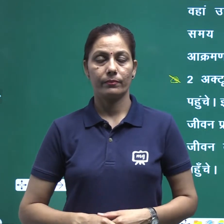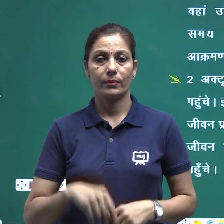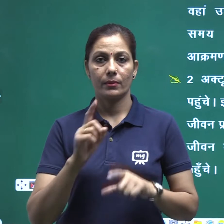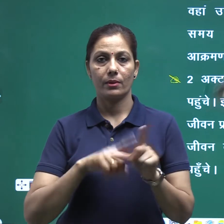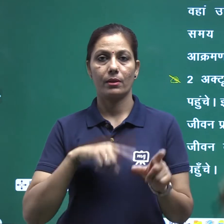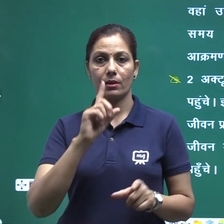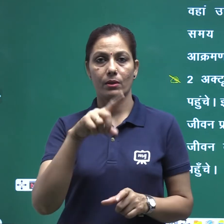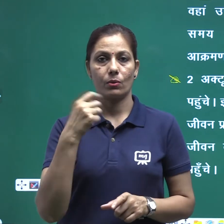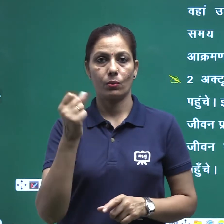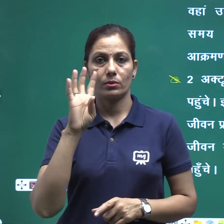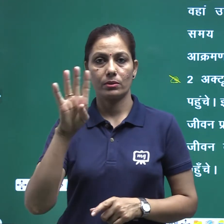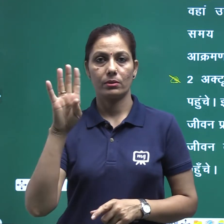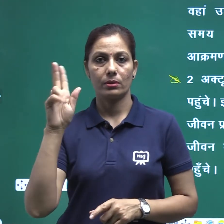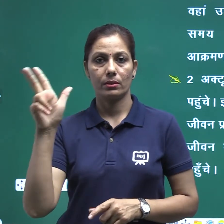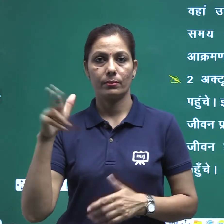1948 में